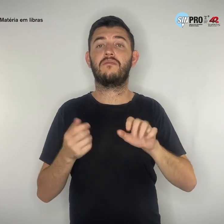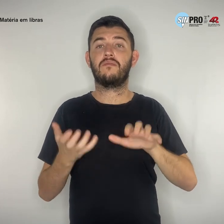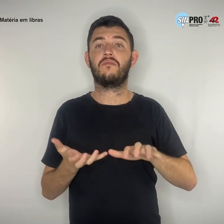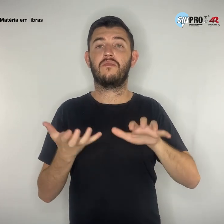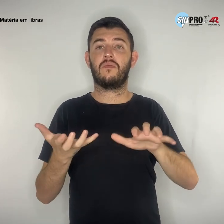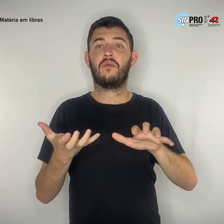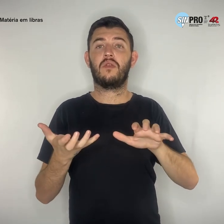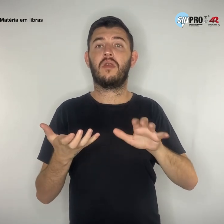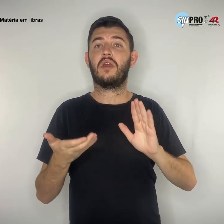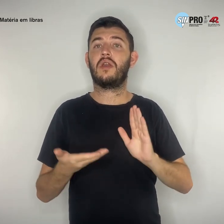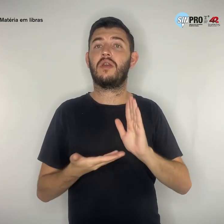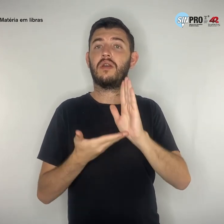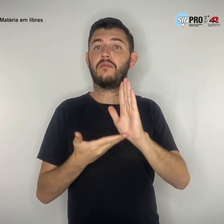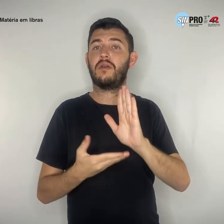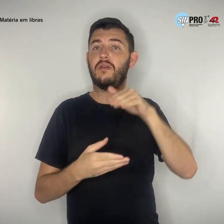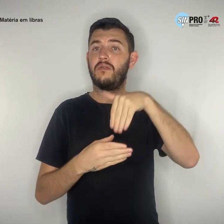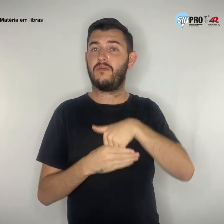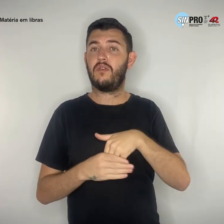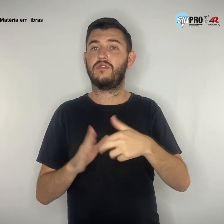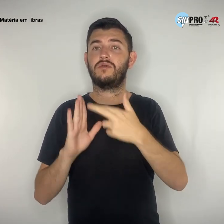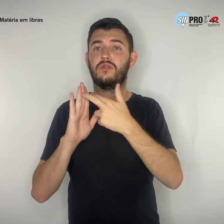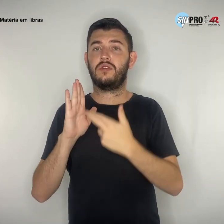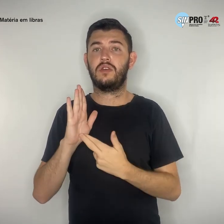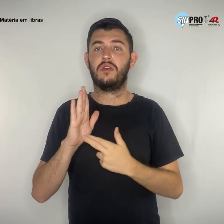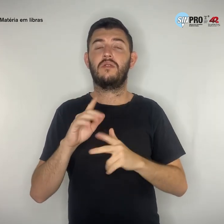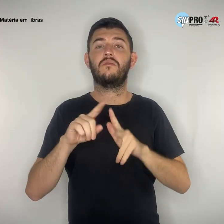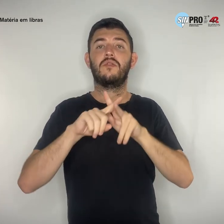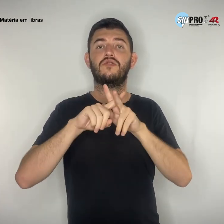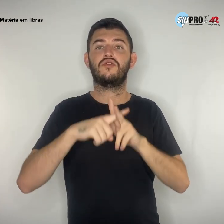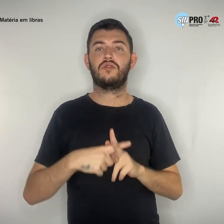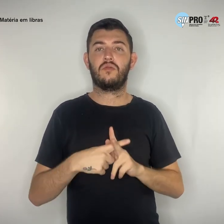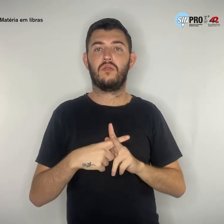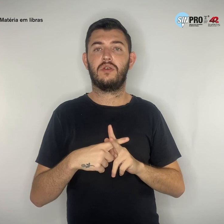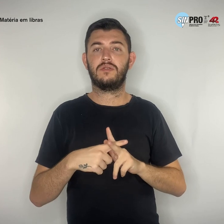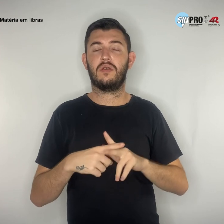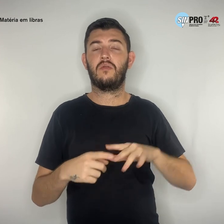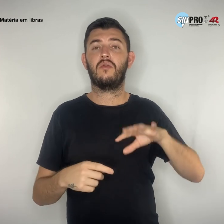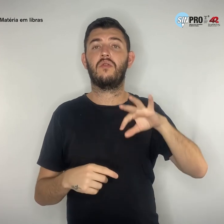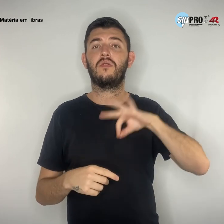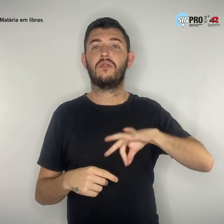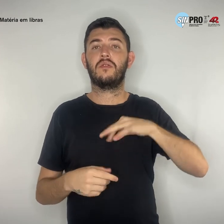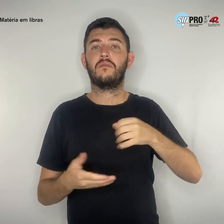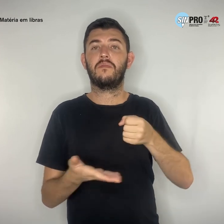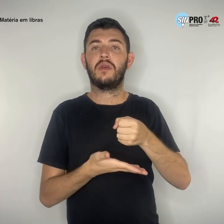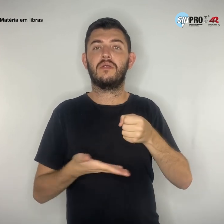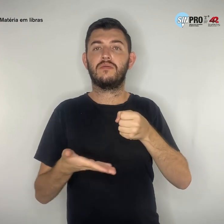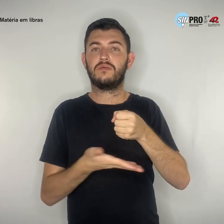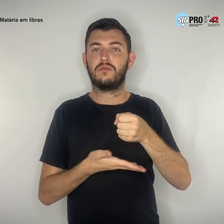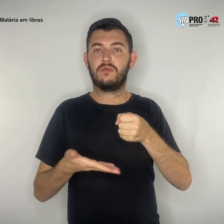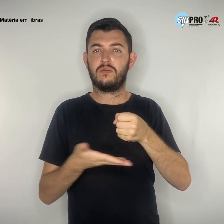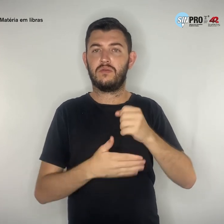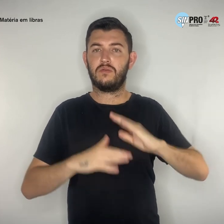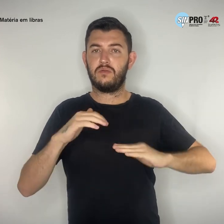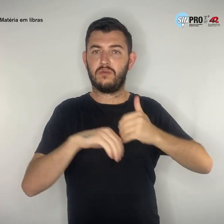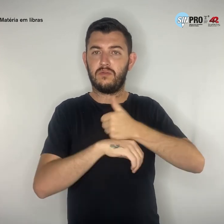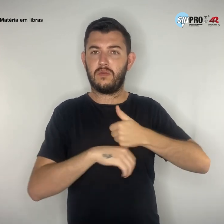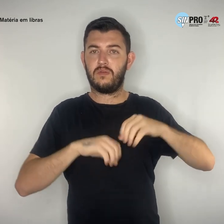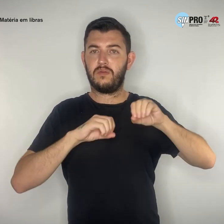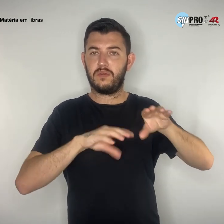um regime de correção do piso do magistério. Essa foi uma grande conquista que o